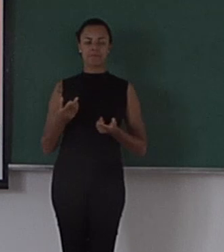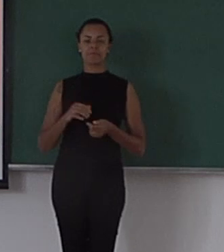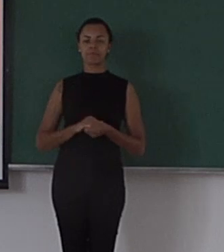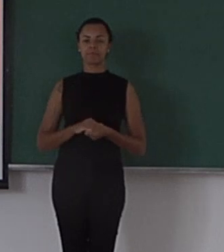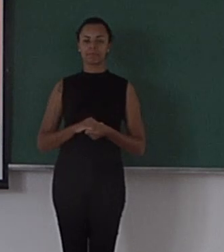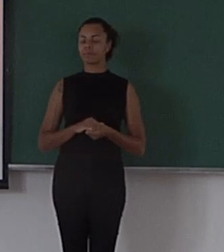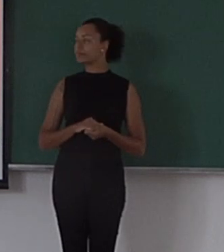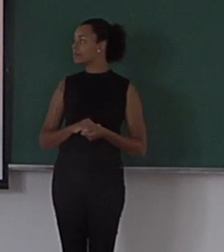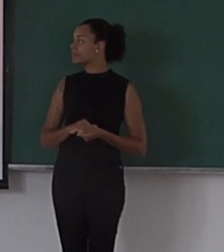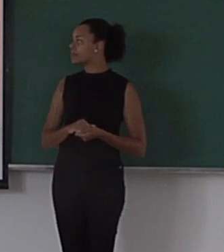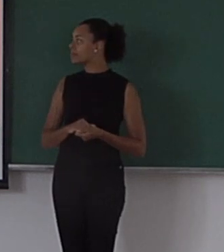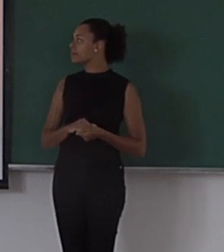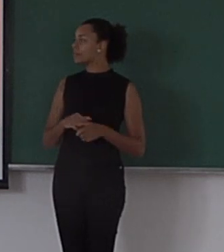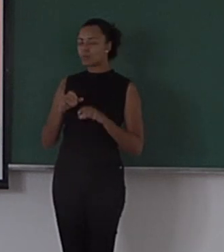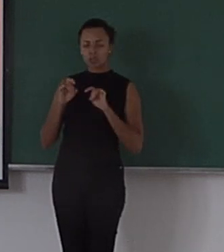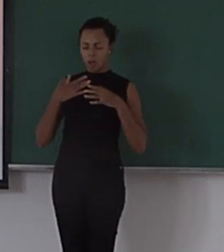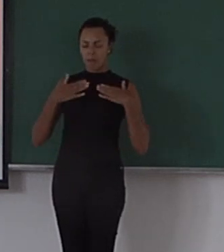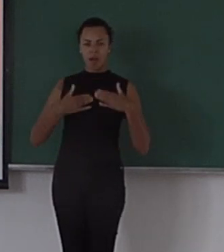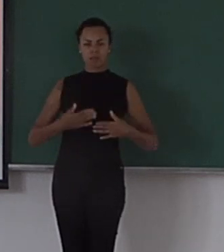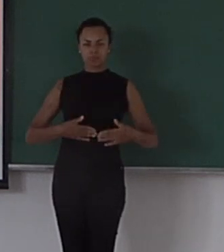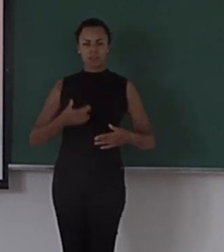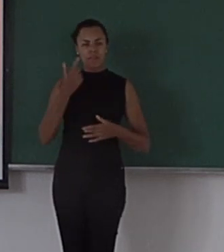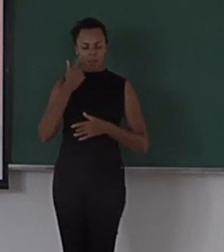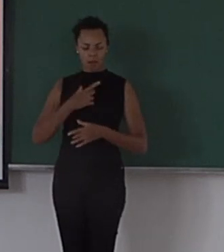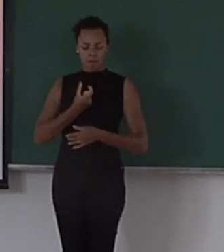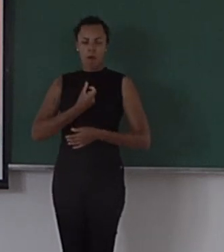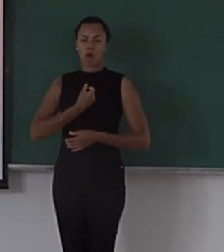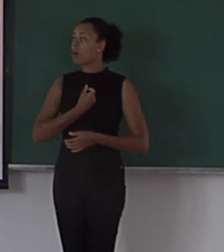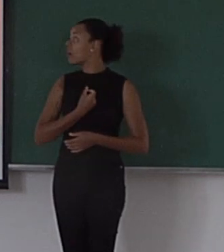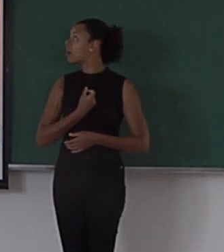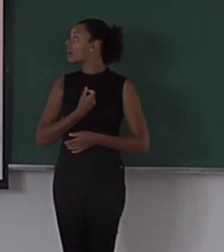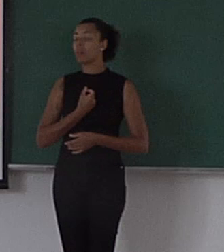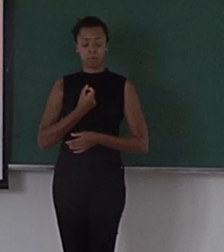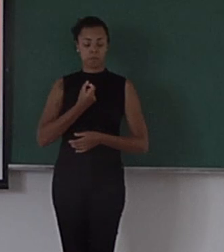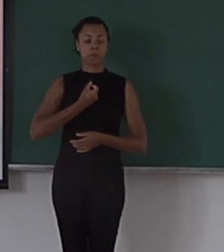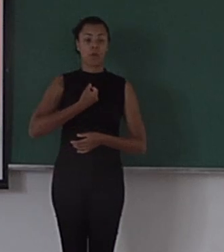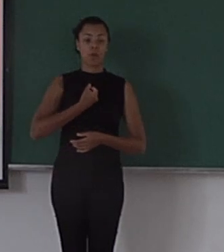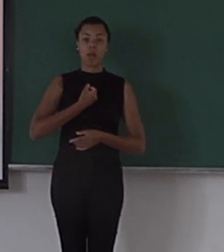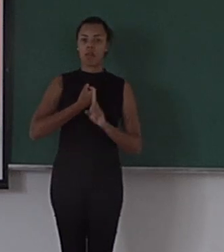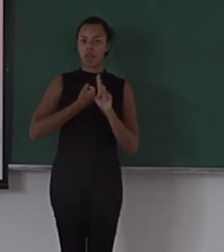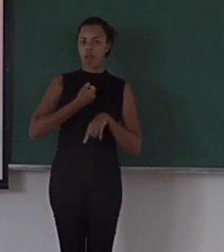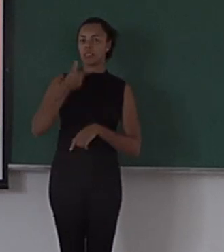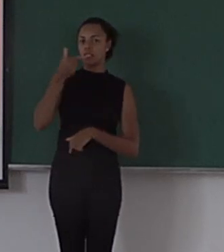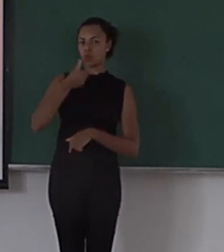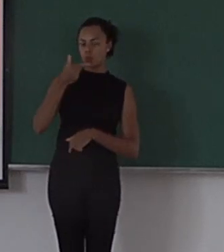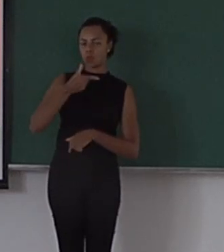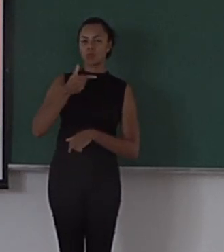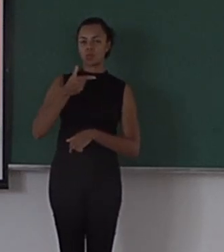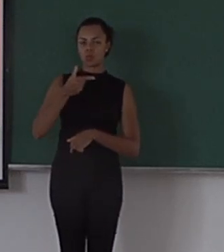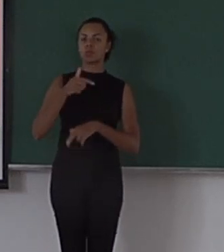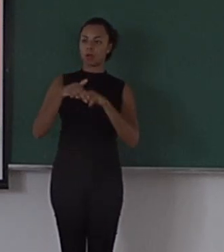Então, quanto ao grau, ó, só a epiderme, vocês vão ver que aqui tem uma bolhazinha, ó, isso aqui já é uma queimadura de segundo grau, causado